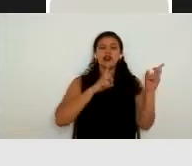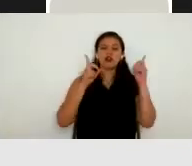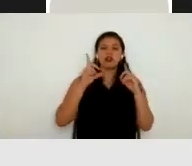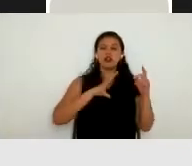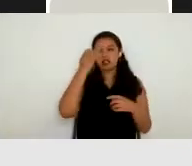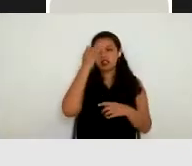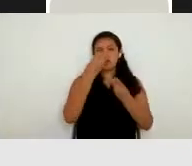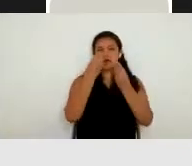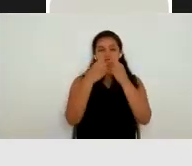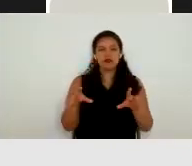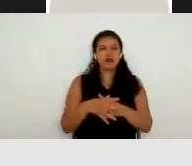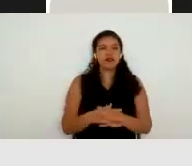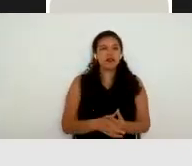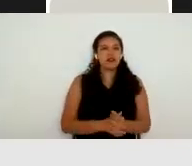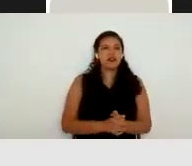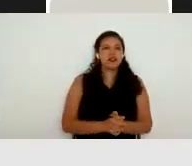tiempo